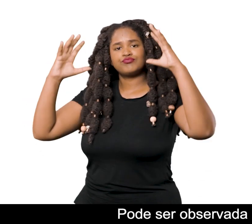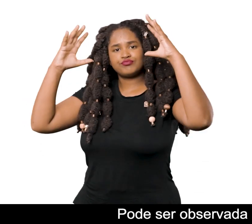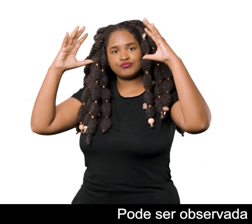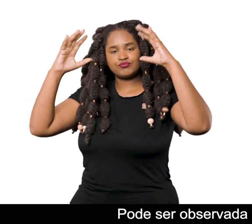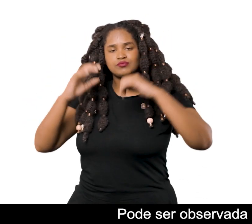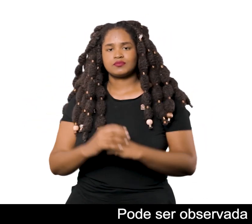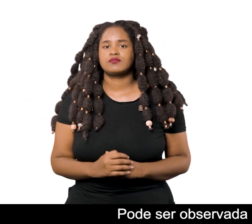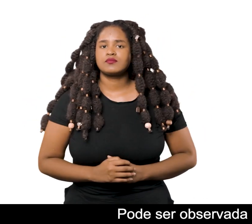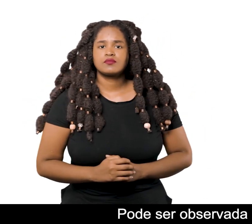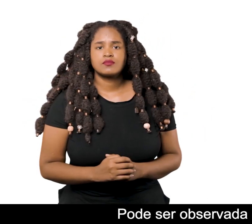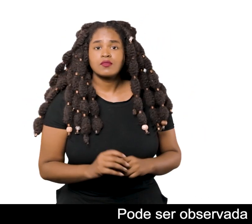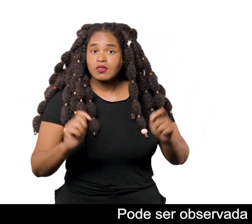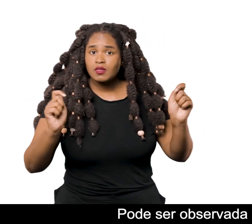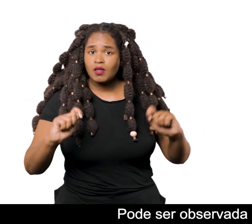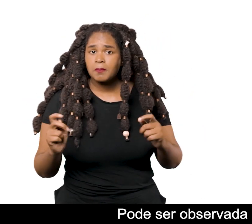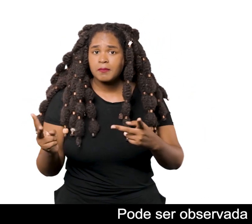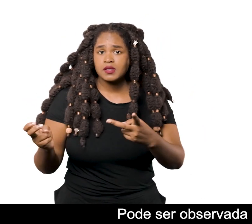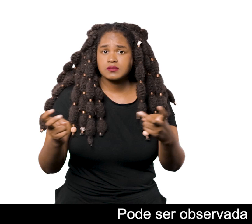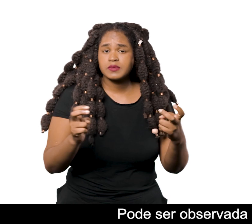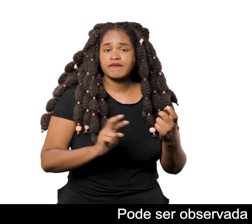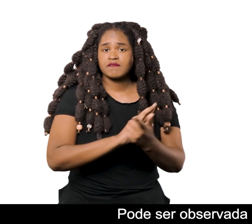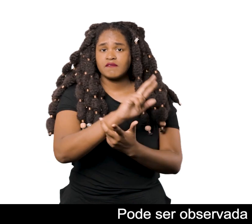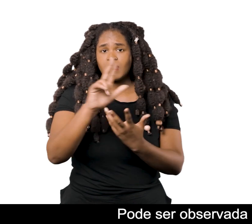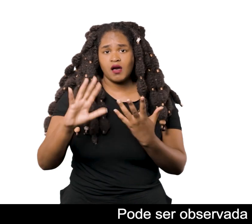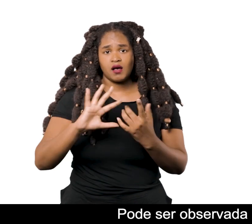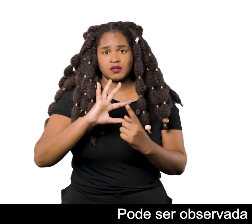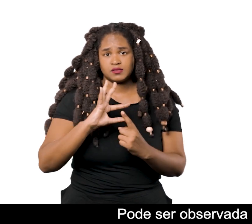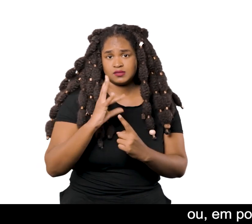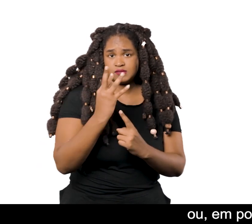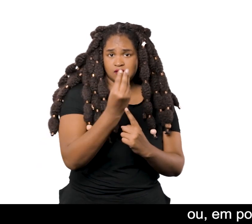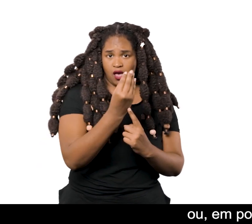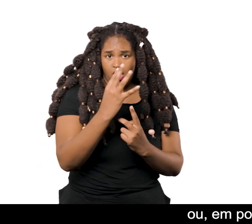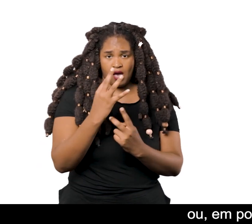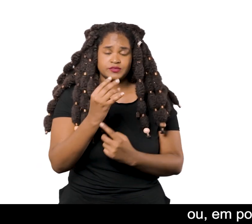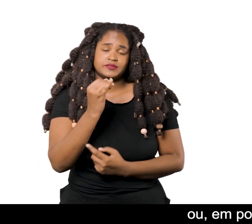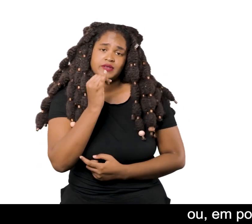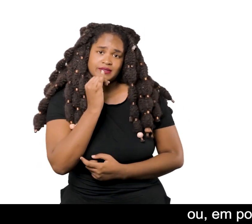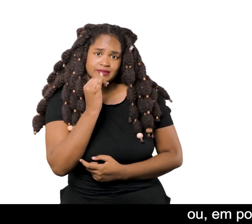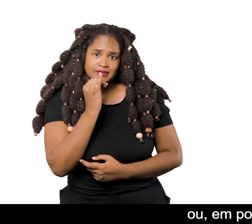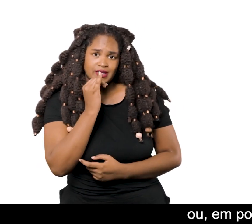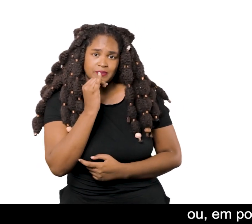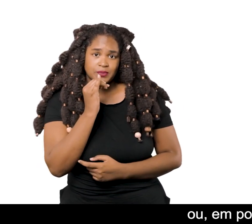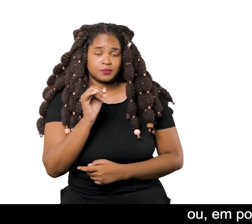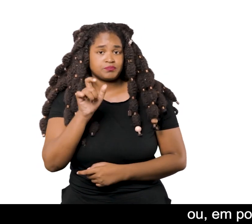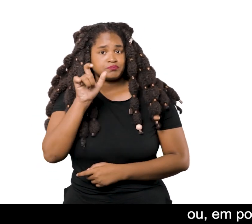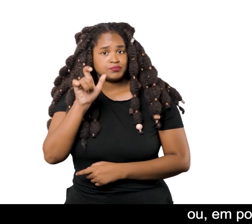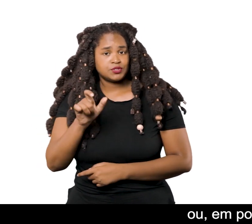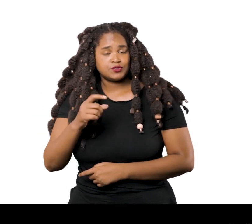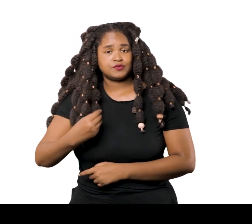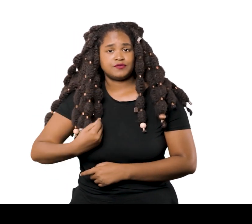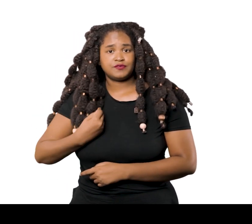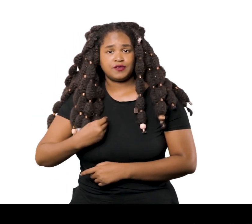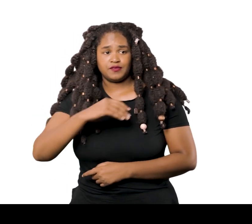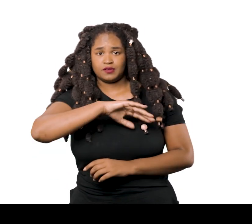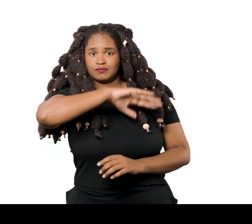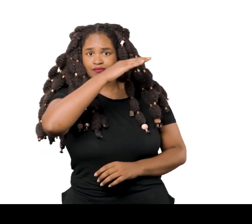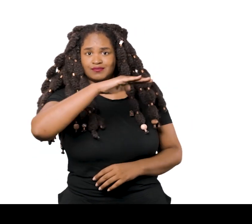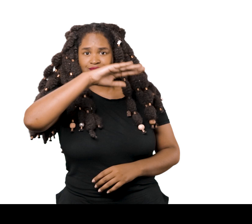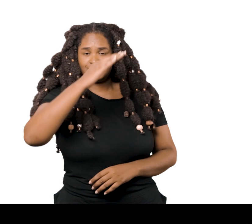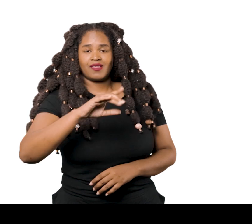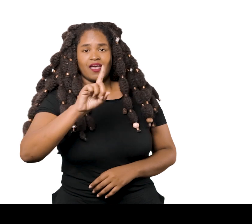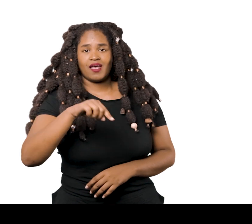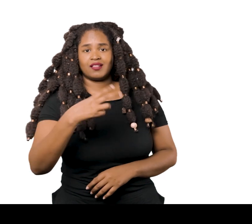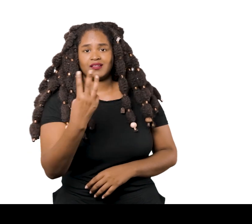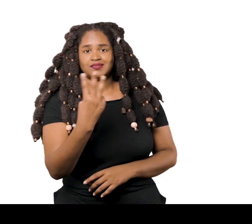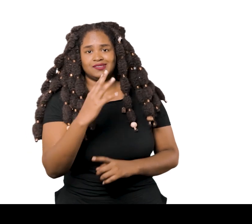Pode ser observada em diversas obras, como Cliff Dweller, ou, em português, Habitante do Penhasco, o terceiro